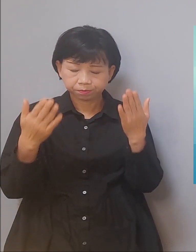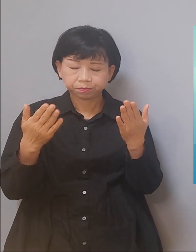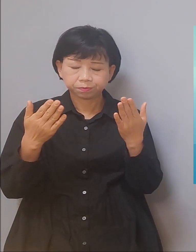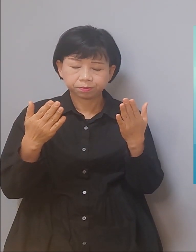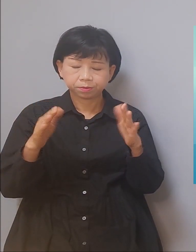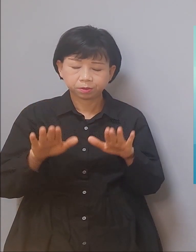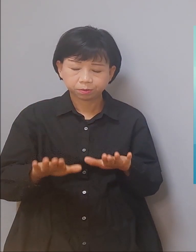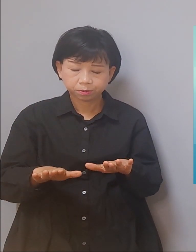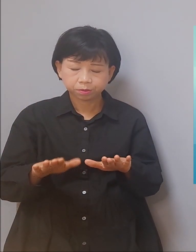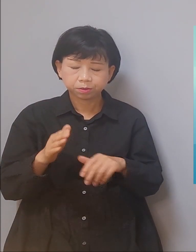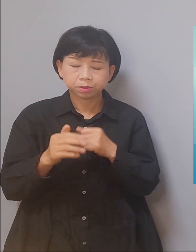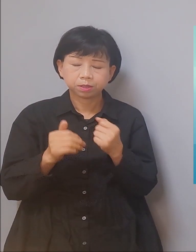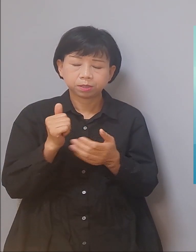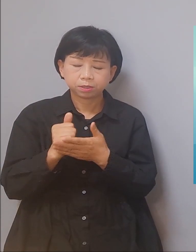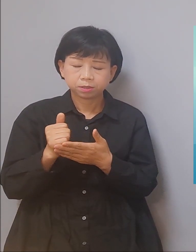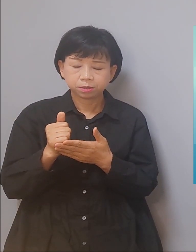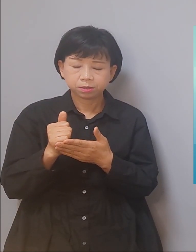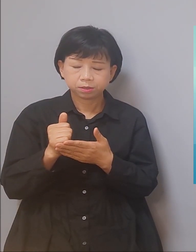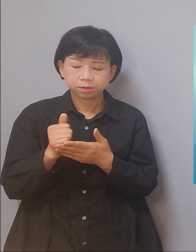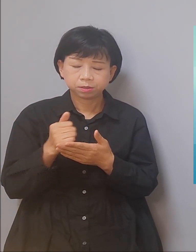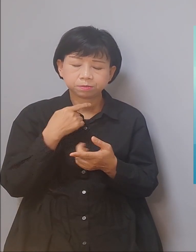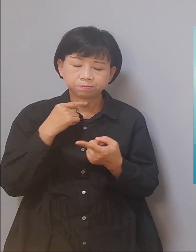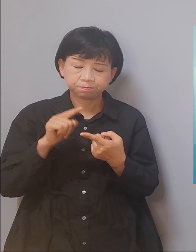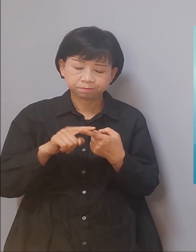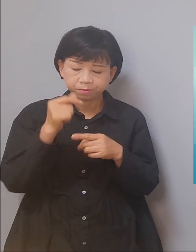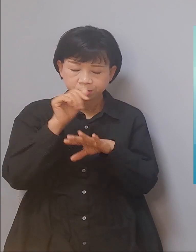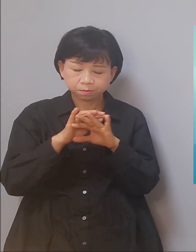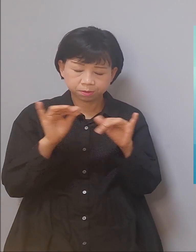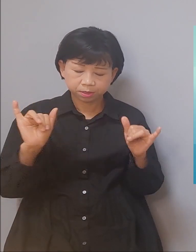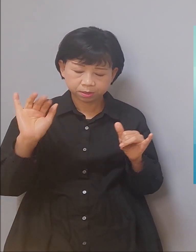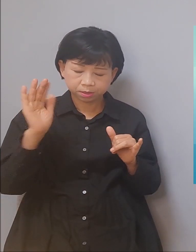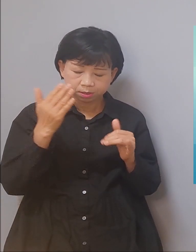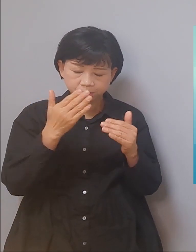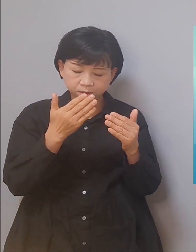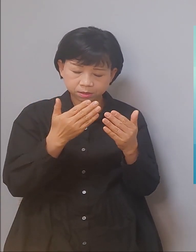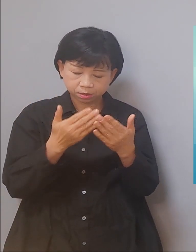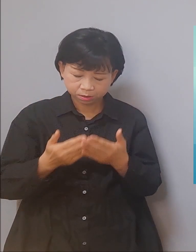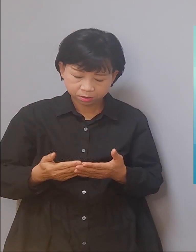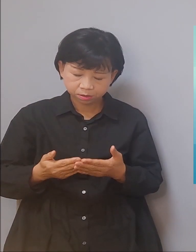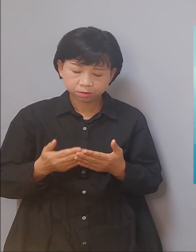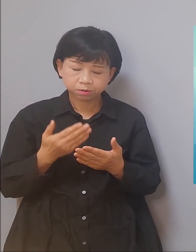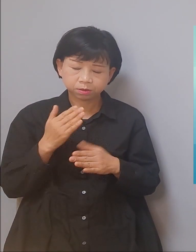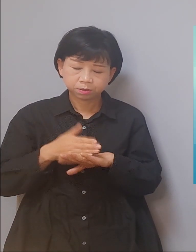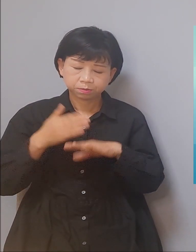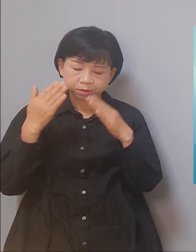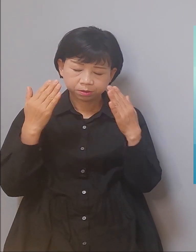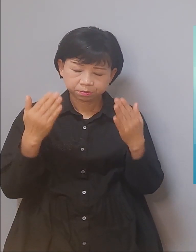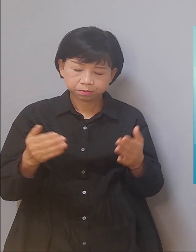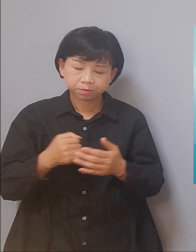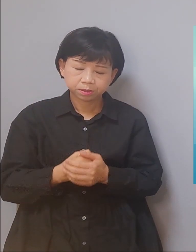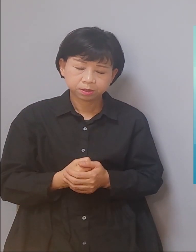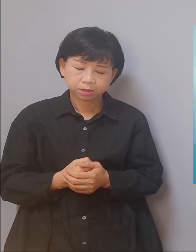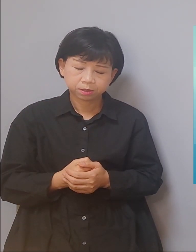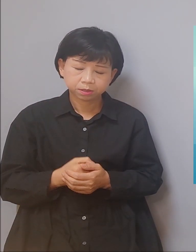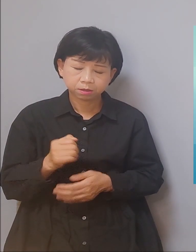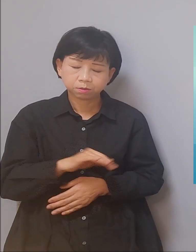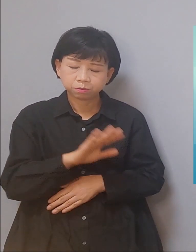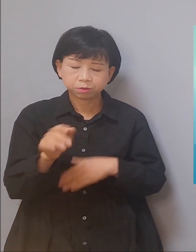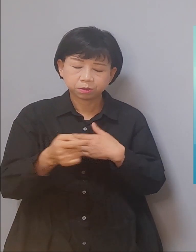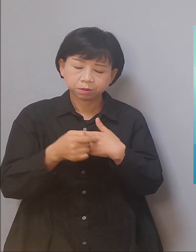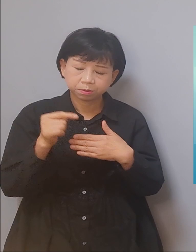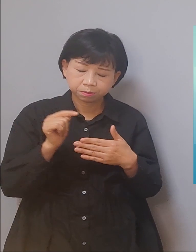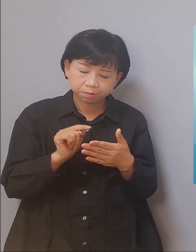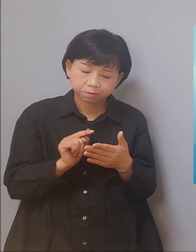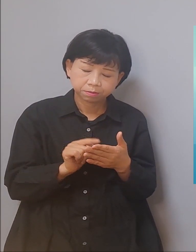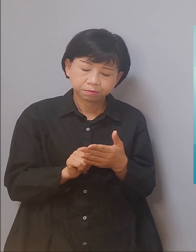오늘 또 하나님이 찾으시는 예배자가 될 수 있게 하시니 감사합니다. 이 시간 상한 심령, 깨어진